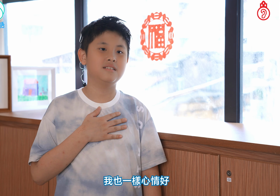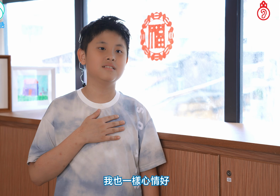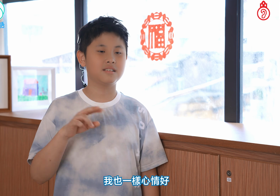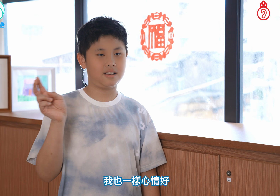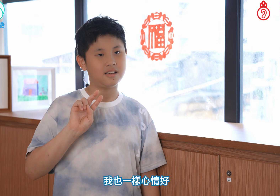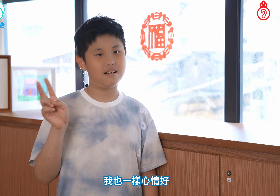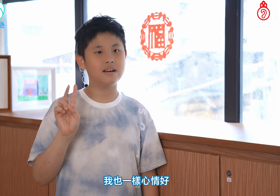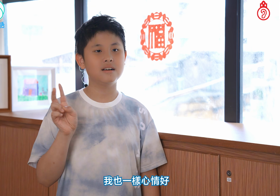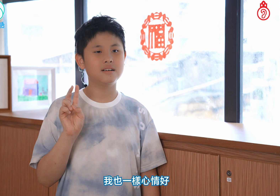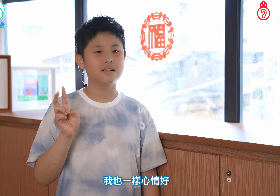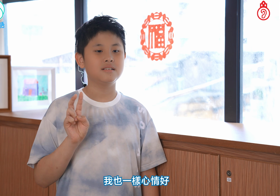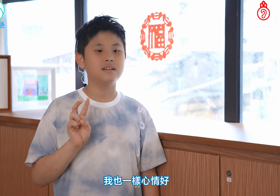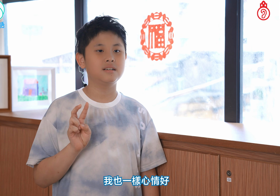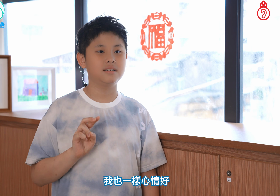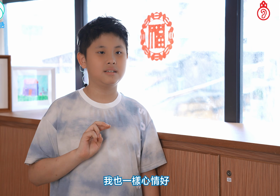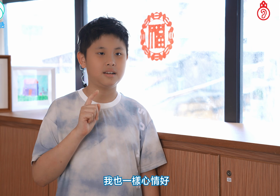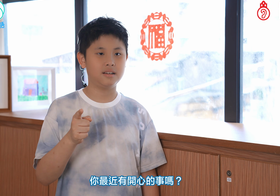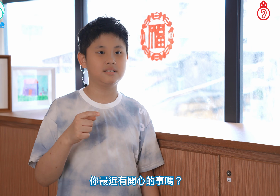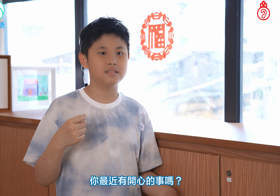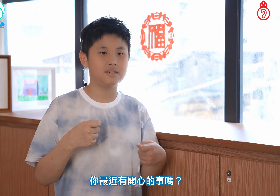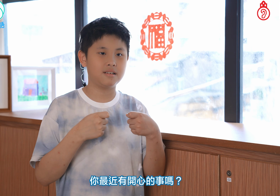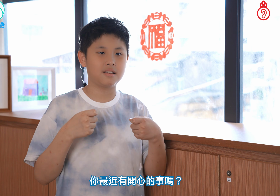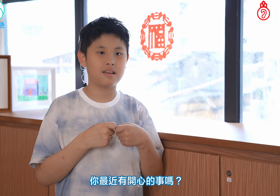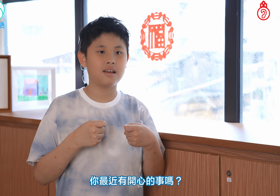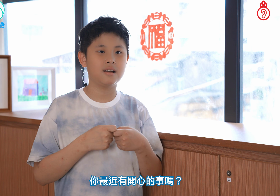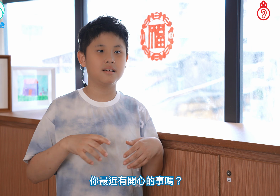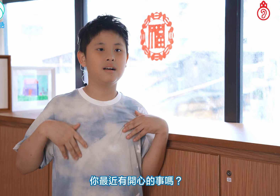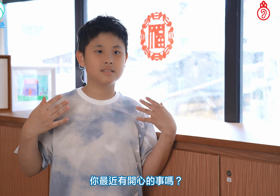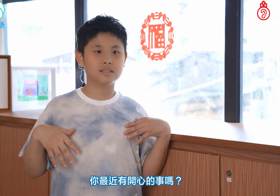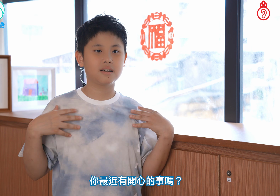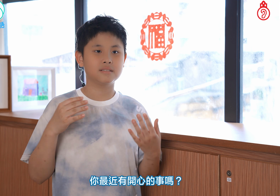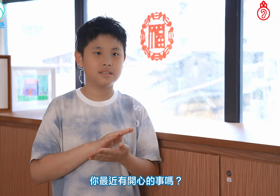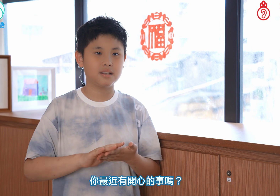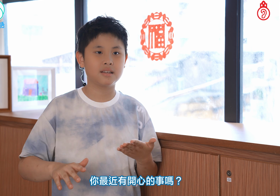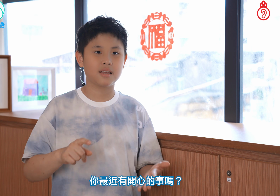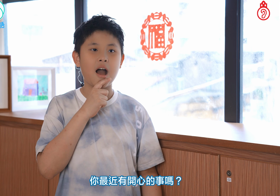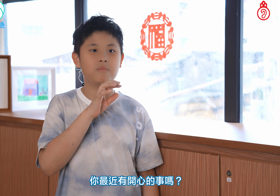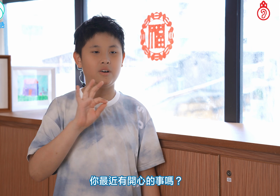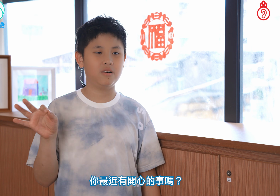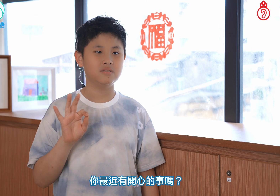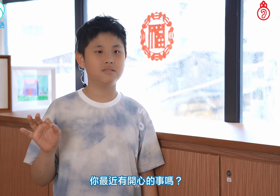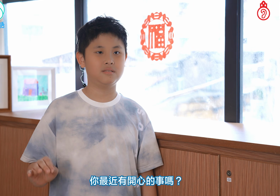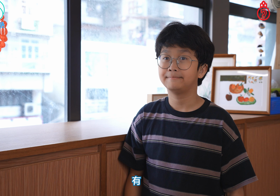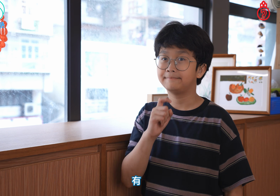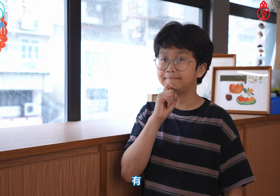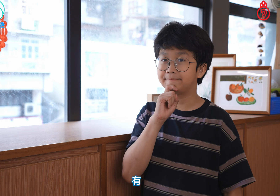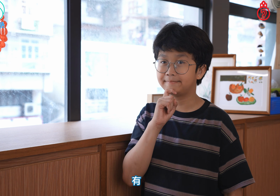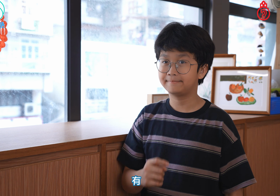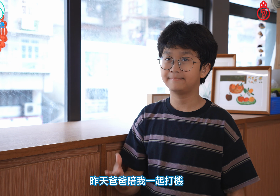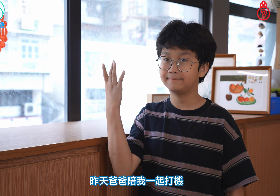都一樣心情好好啊。你最近有冇開心事啊？ 有啊，